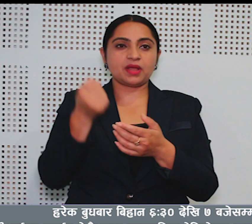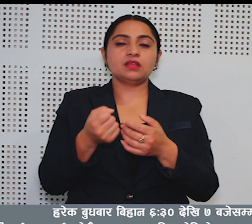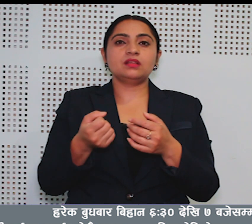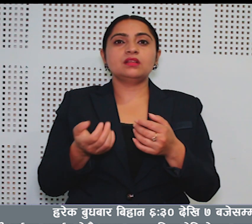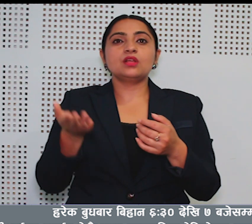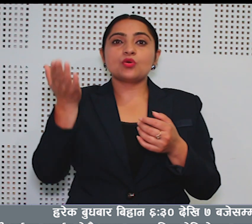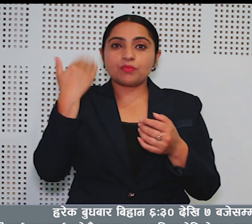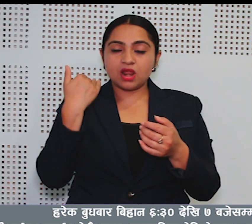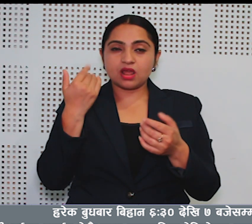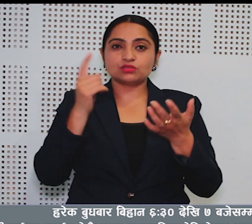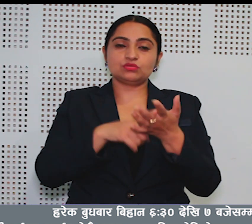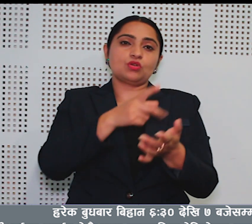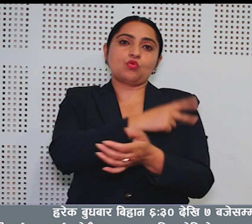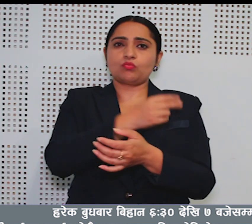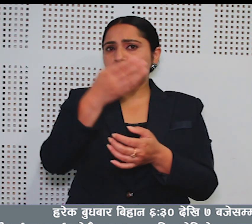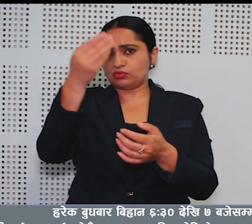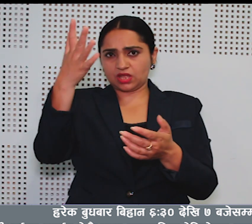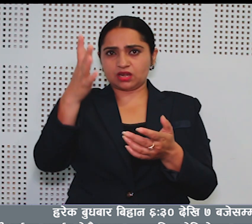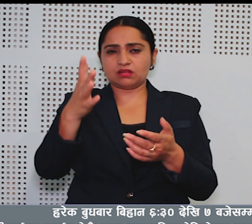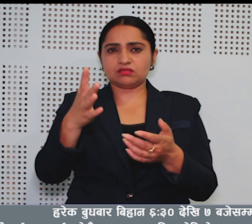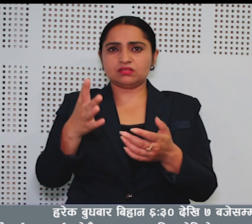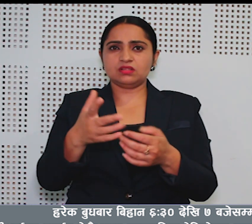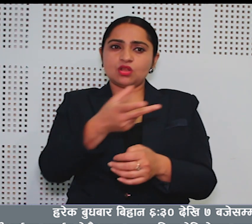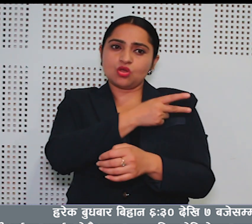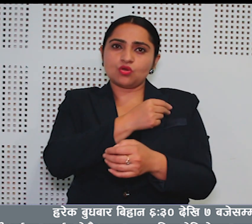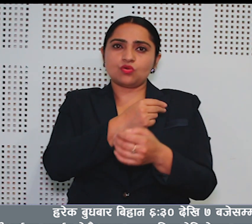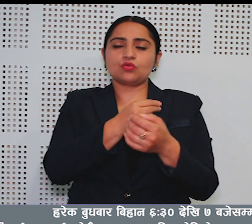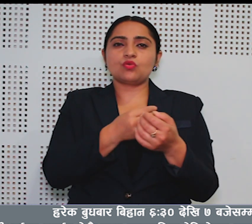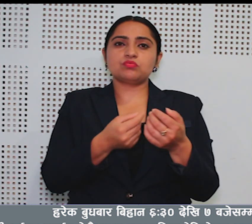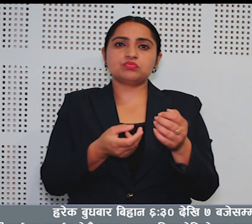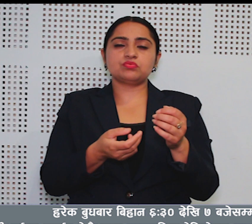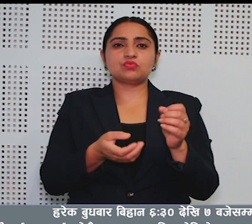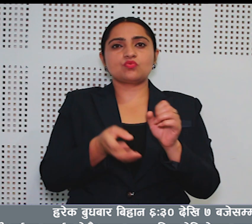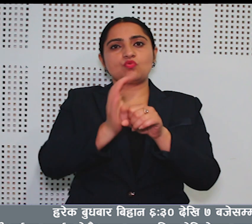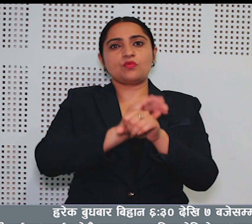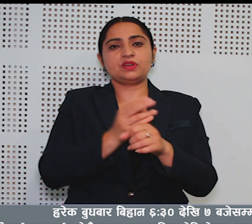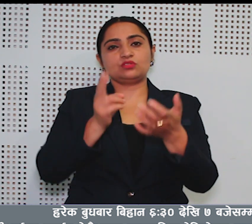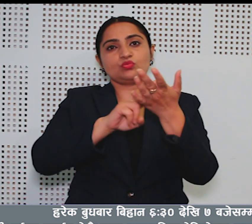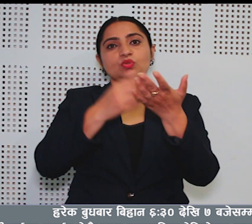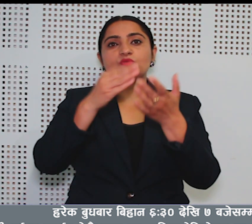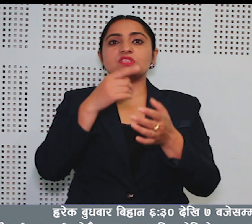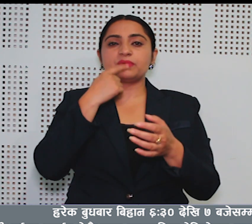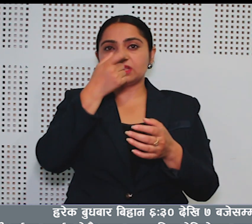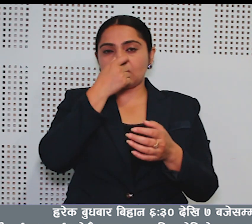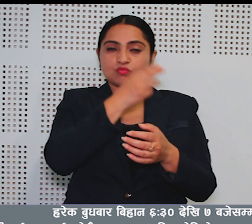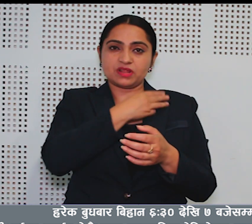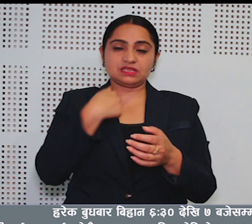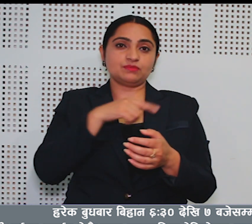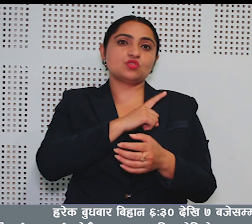खोप नलगाउनु अनि झन्झन कोरोनाहरू थपिन्छ भन्दै थियो, अनि गाउँको मान्छेहरू हामी डराएर अनि त्यो खोप हामी पनि